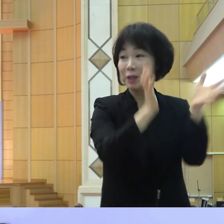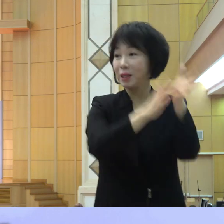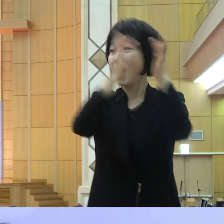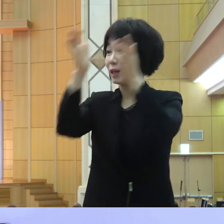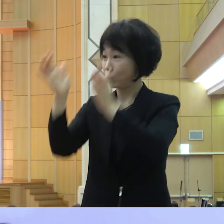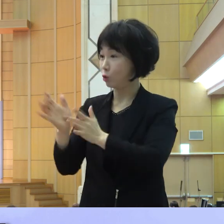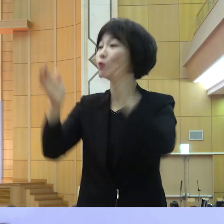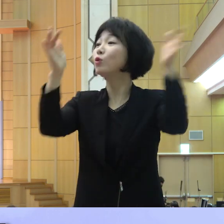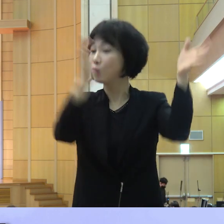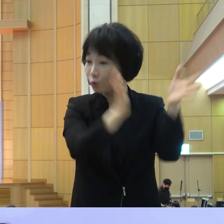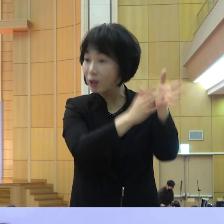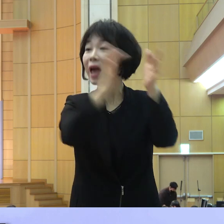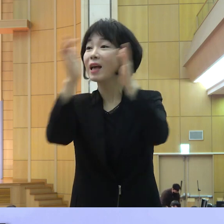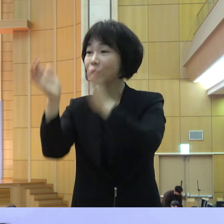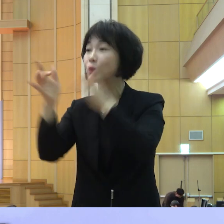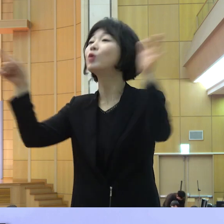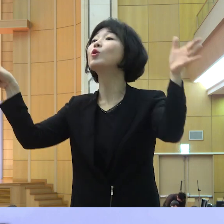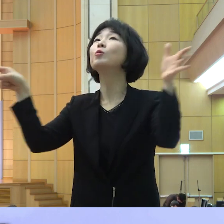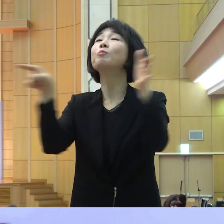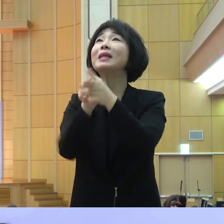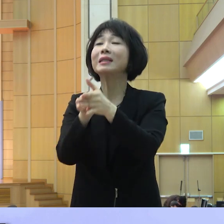계시리로다. 예수